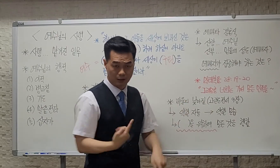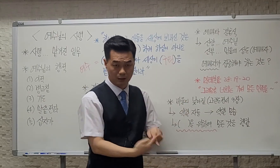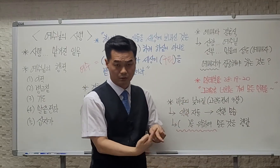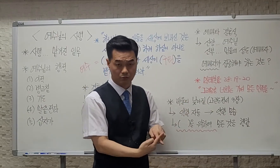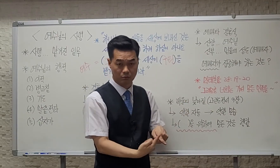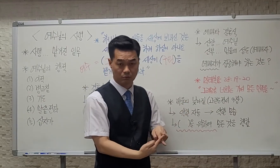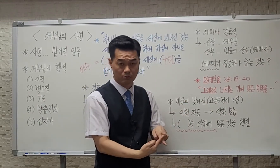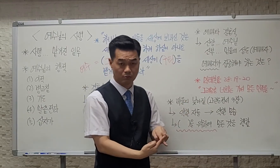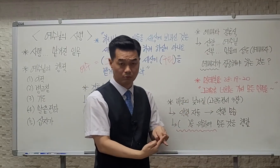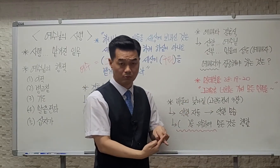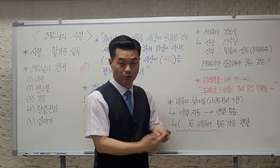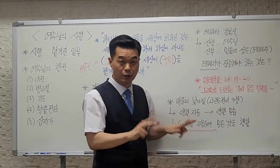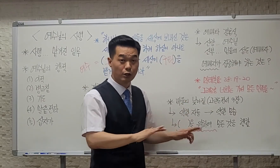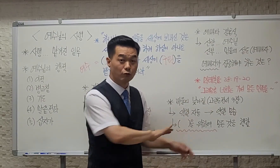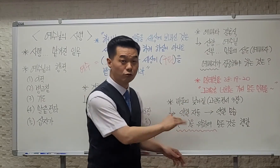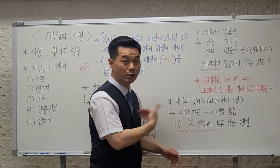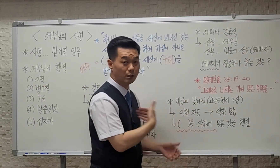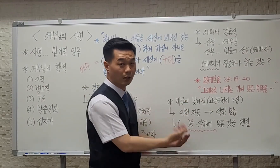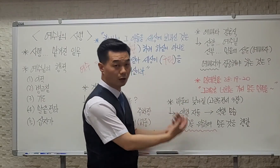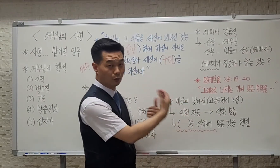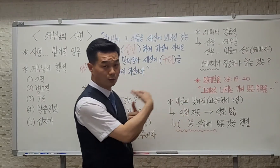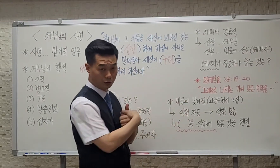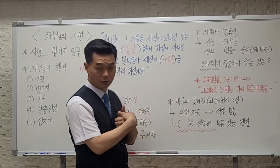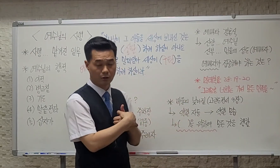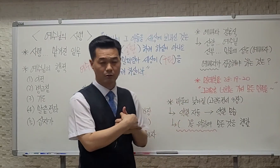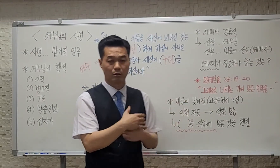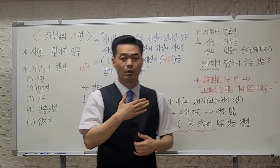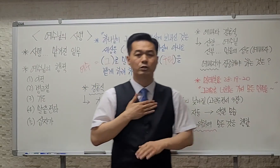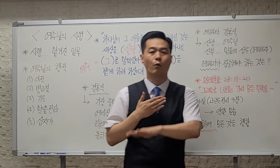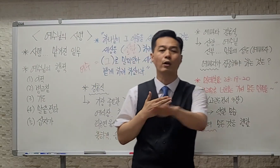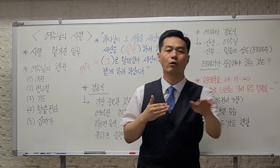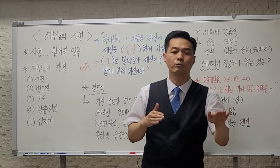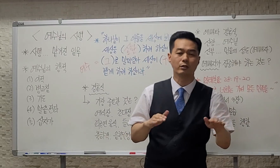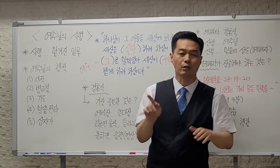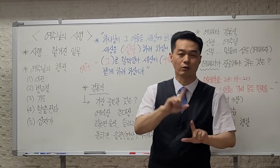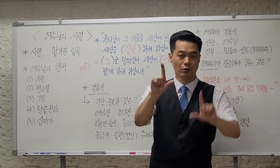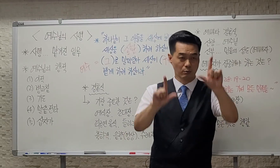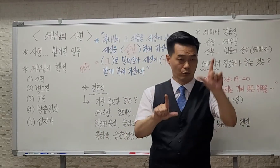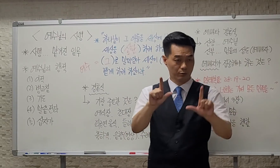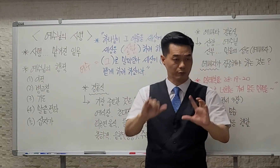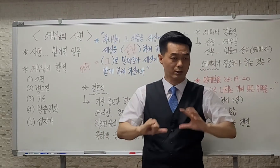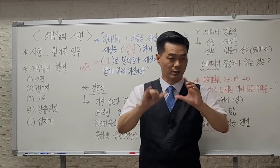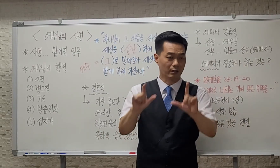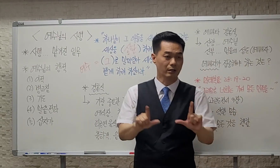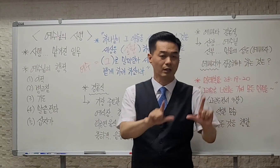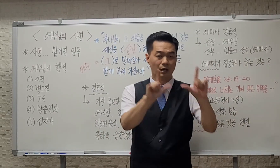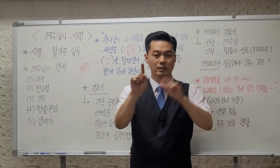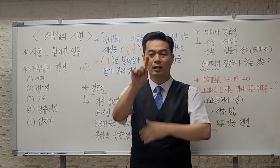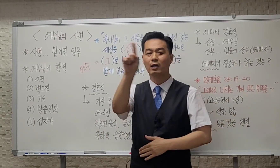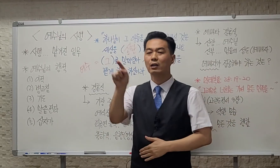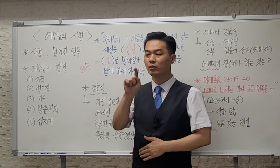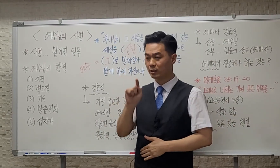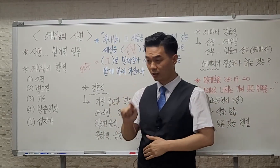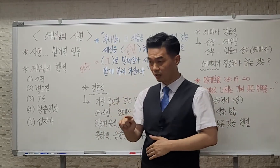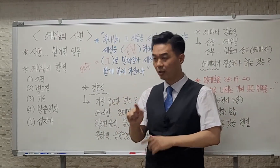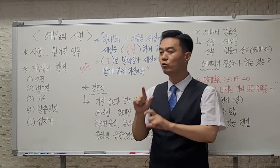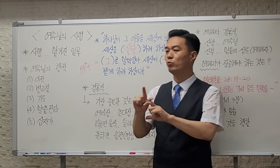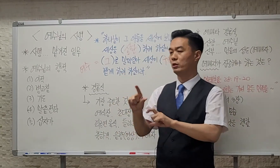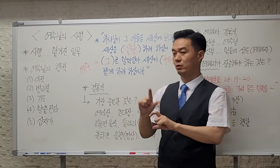마찬가지고. 이제는 우리에게 넘겨졌어요. 저와 여러분이 어떤 모습으로 이 세상을 살아갈 것인가에 대한 고민.